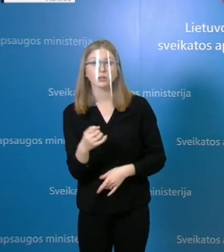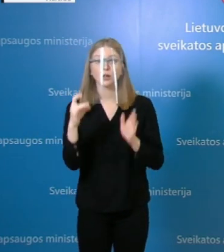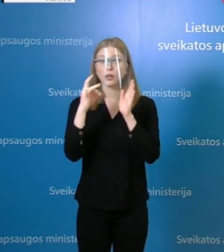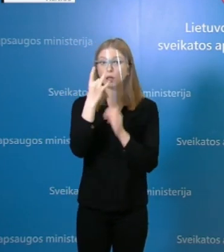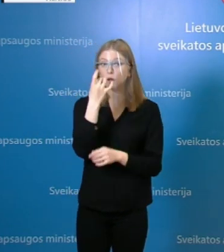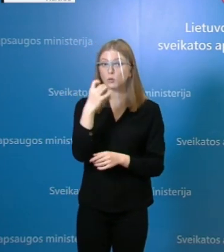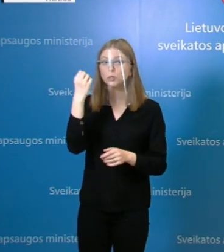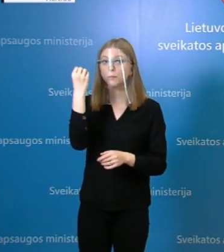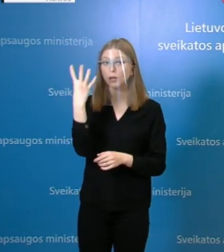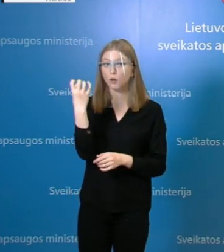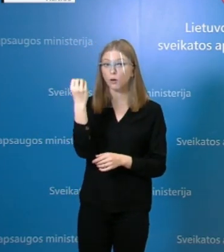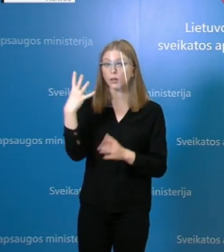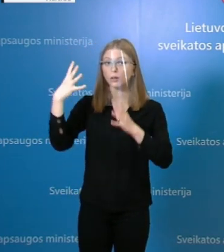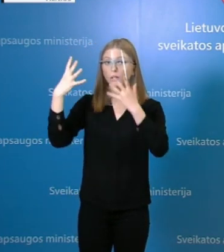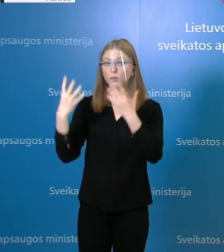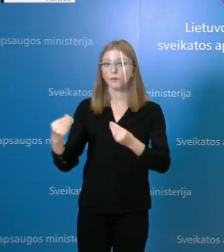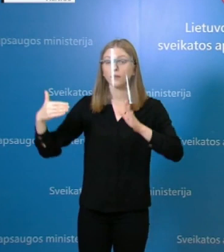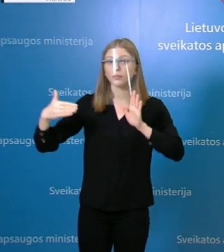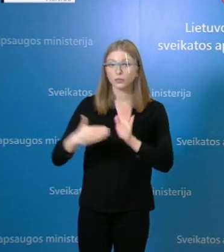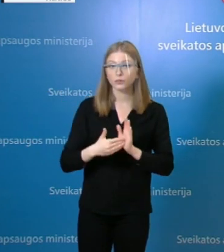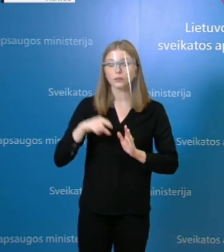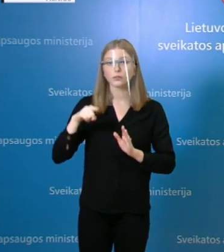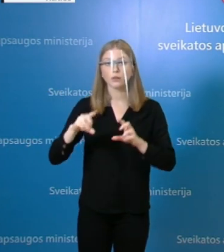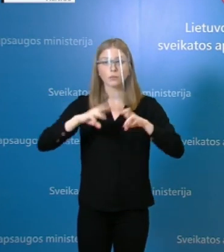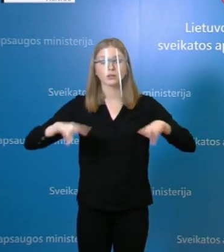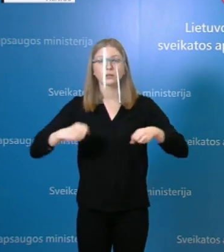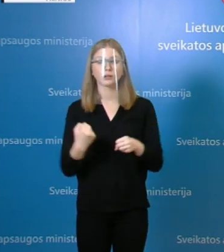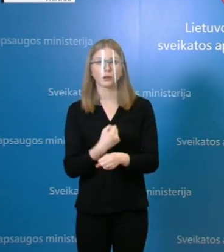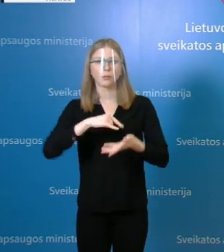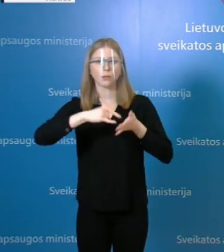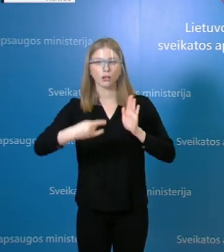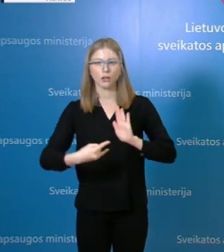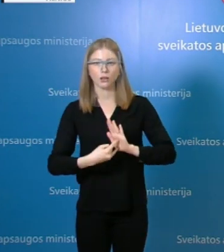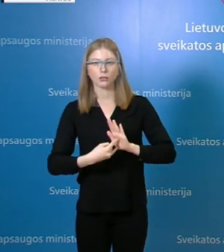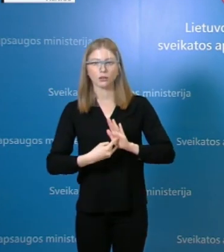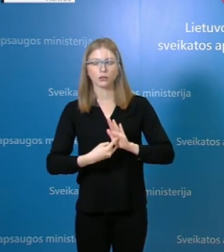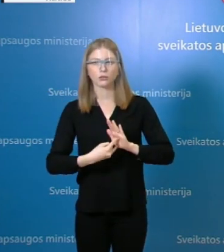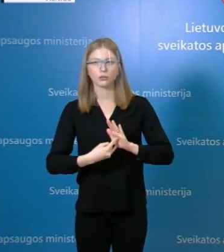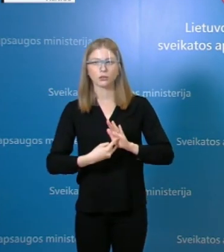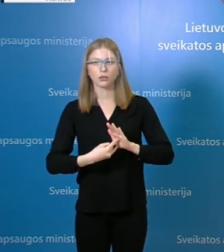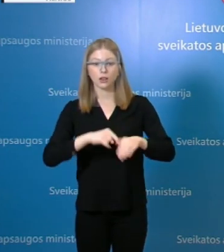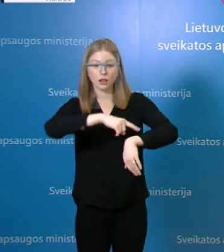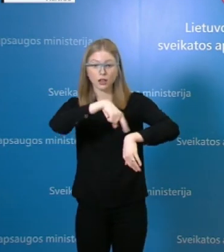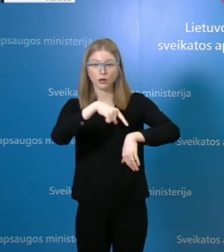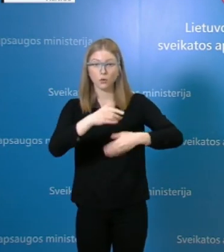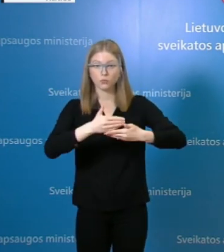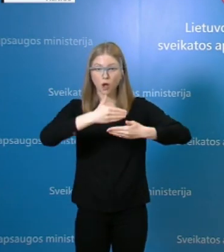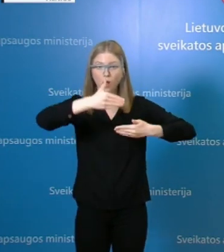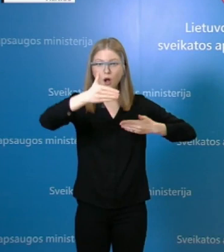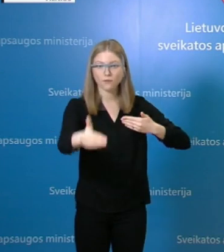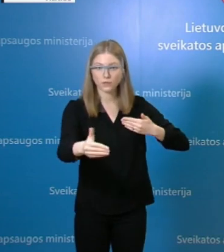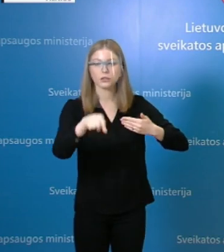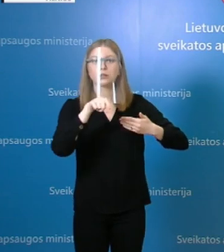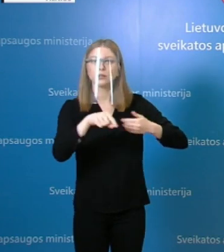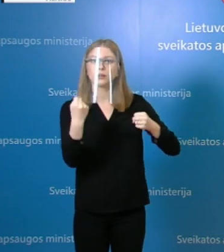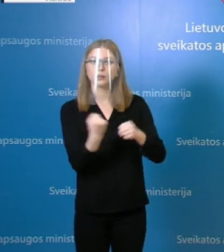dienos ministerijoje turėjo būti parengtas ilgalaikis planas, numatantis, kaip visuomeniai dorotis su per pandemiją ir karantiną